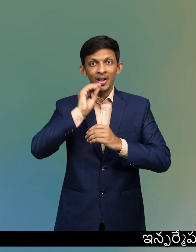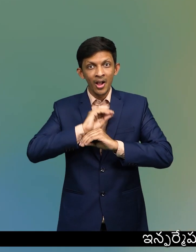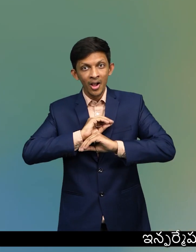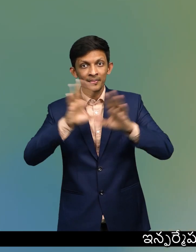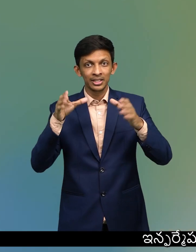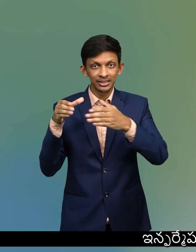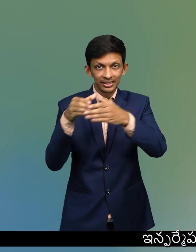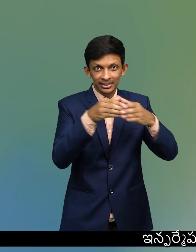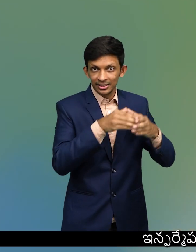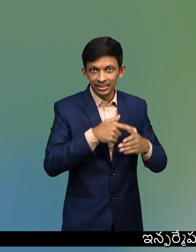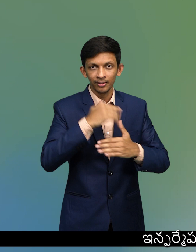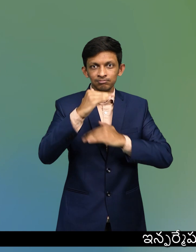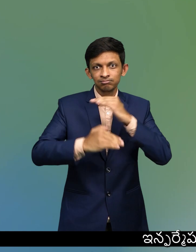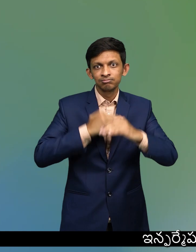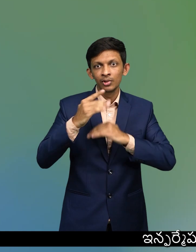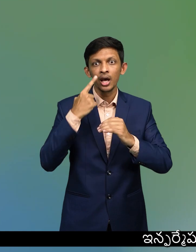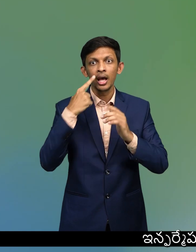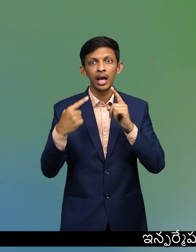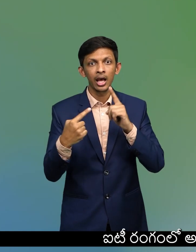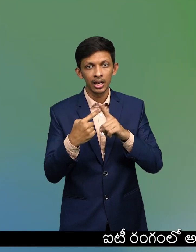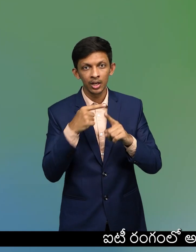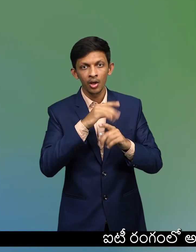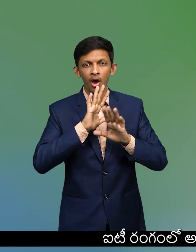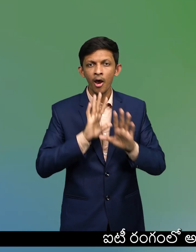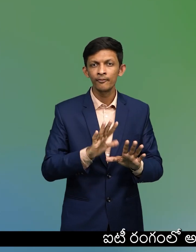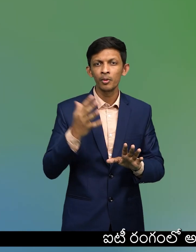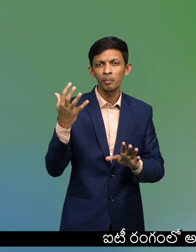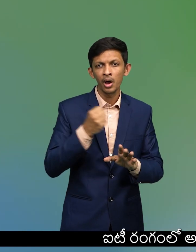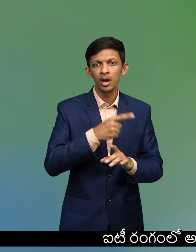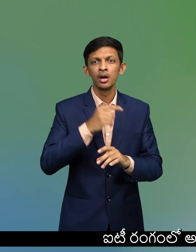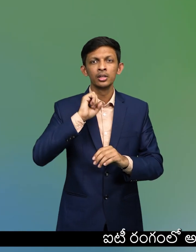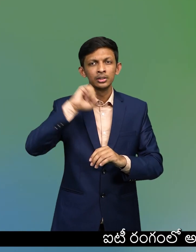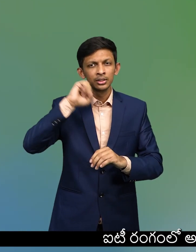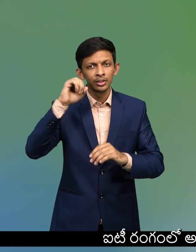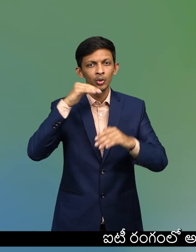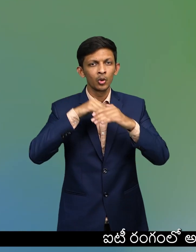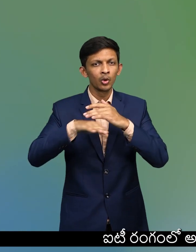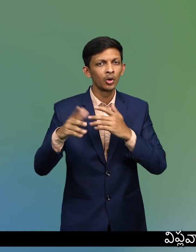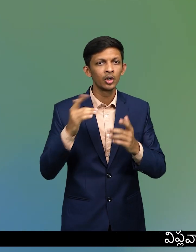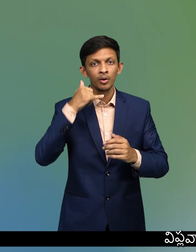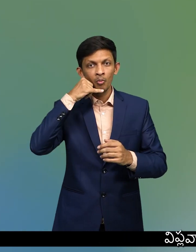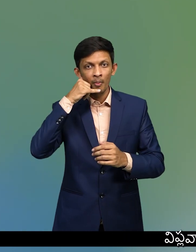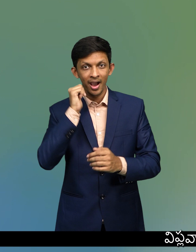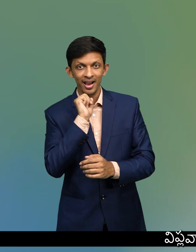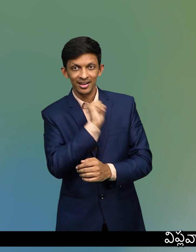ఇన్ఫర్మేషన్ అండ్ కమ్యూనికేషన్. ఐటీ రంగంలో అభివృద్ధి టెలికమ్యూనికేషన్లో విప్లవాన్ని తీసుకువచ్చింది.